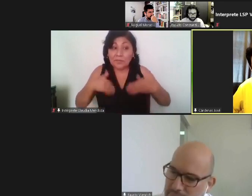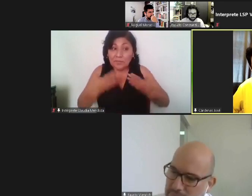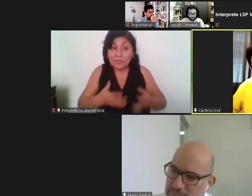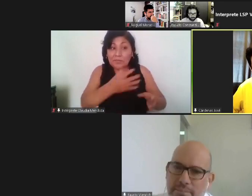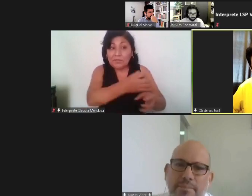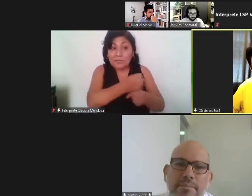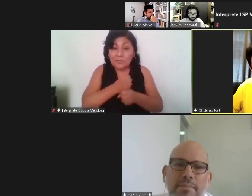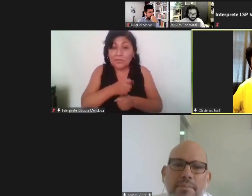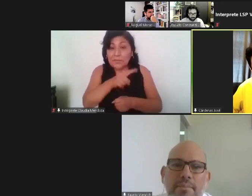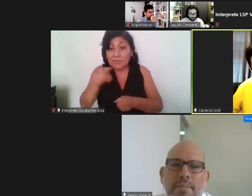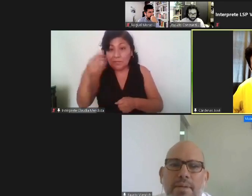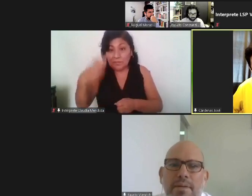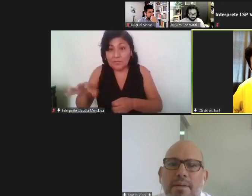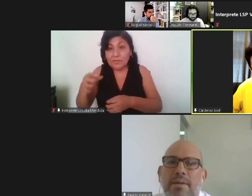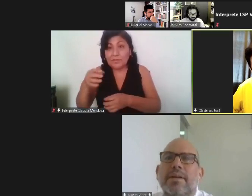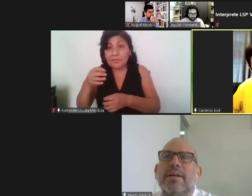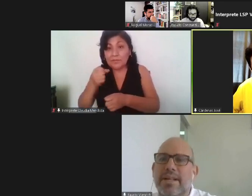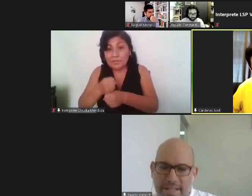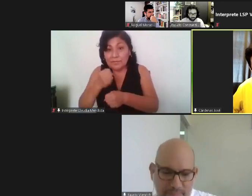en ese campo.